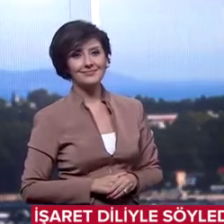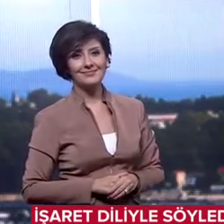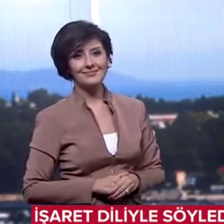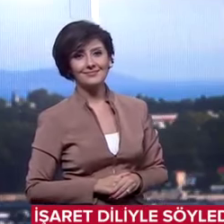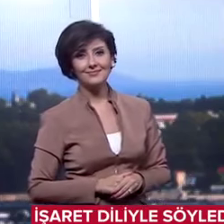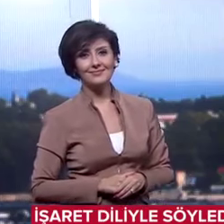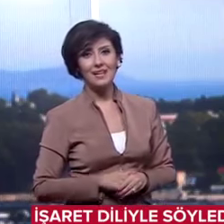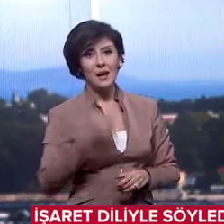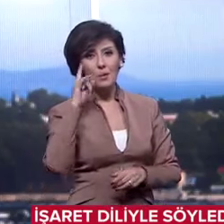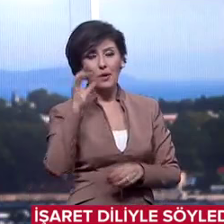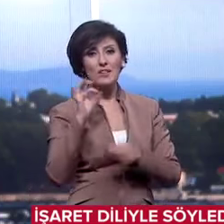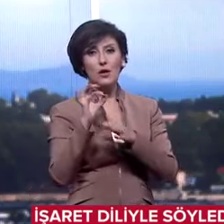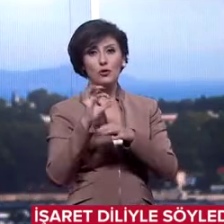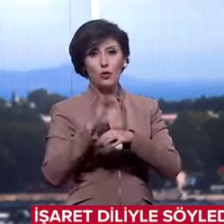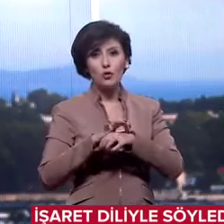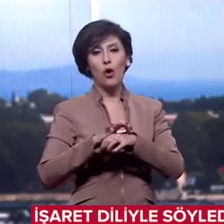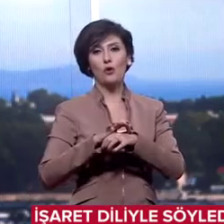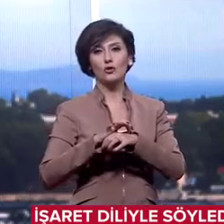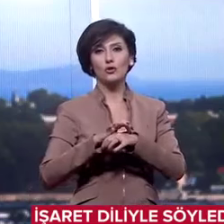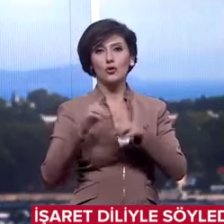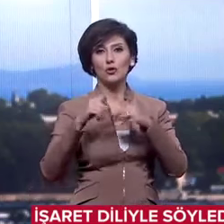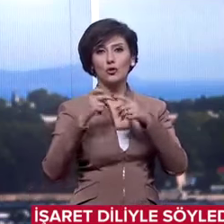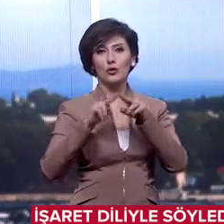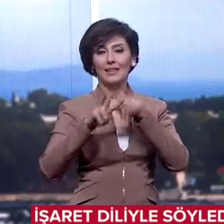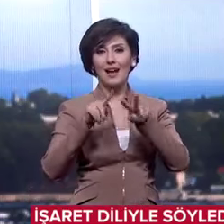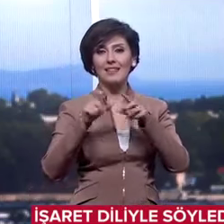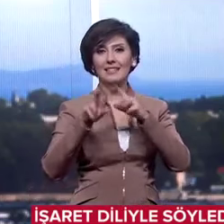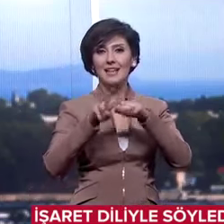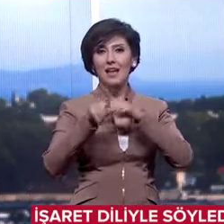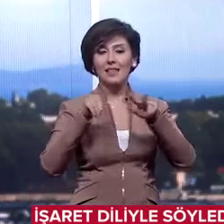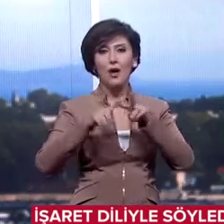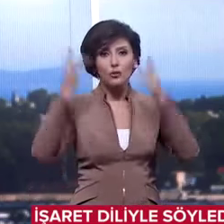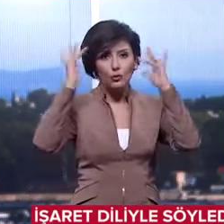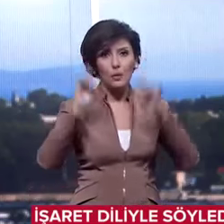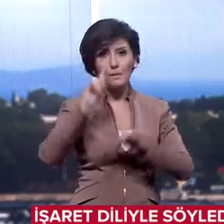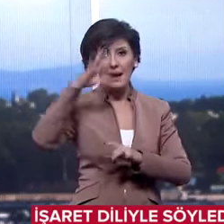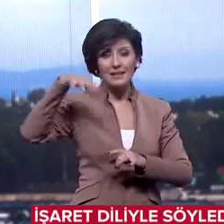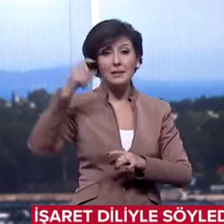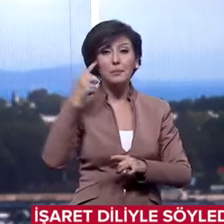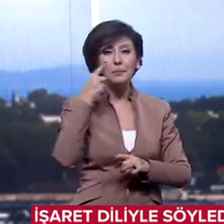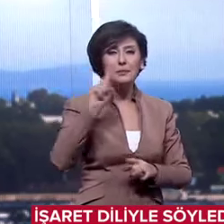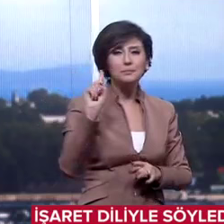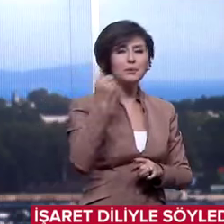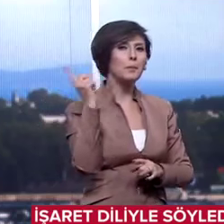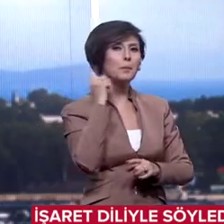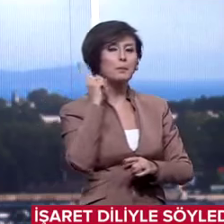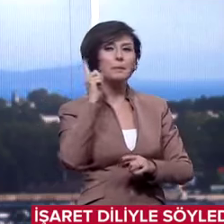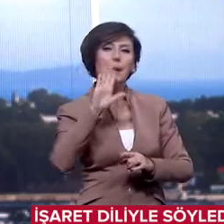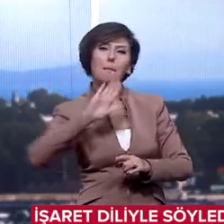Profesör Doktor Türkan Saylan Kültür Merkezi'nde düzenlenen etkinlikte dikkat çekense meşhur Bir Başkadır Memleketim şarkısının söylenmesi